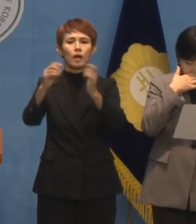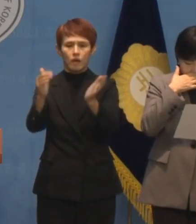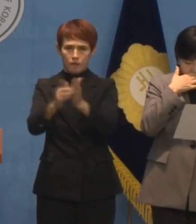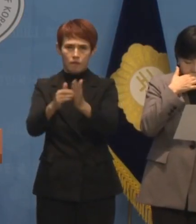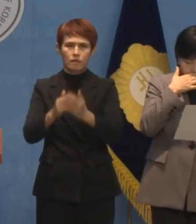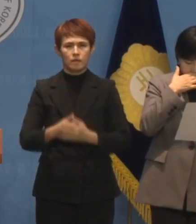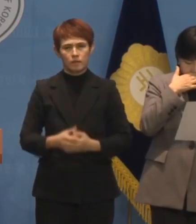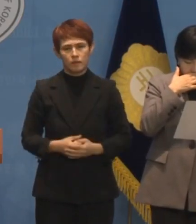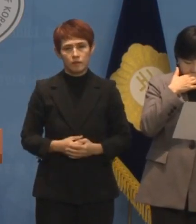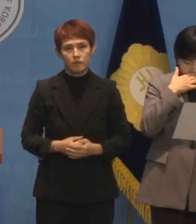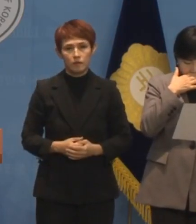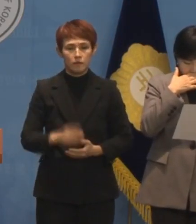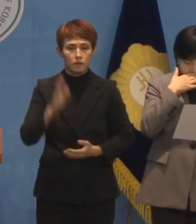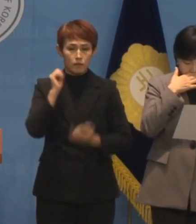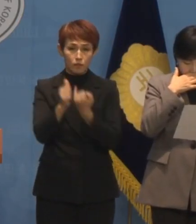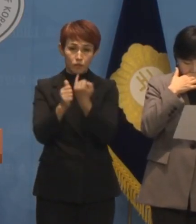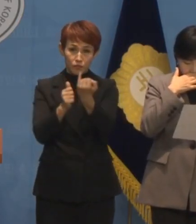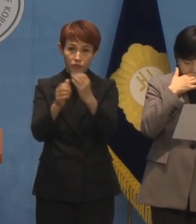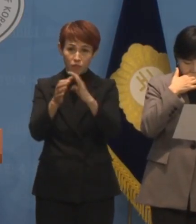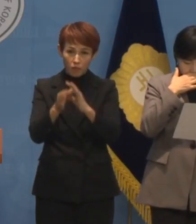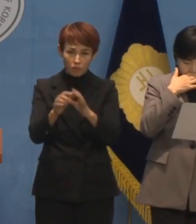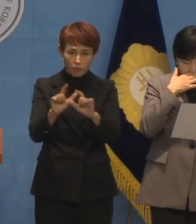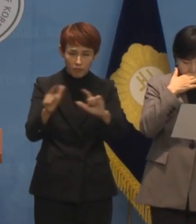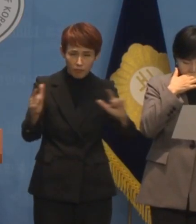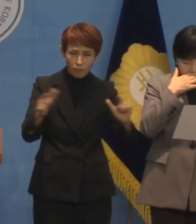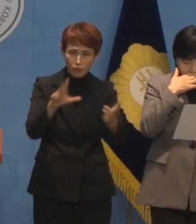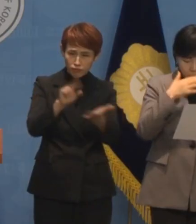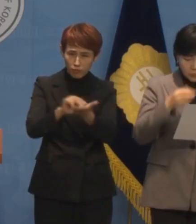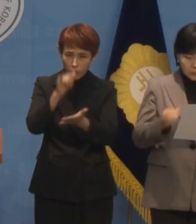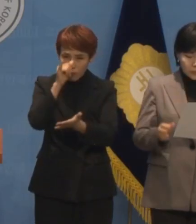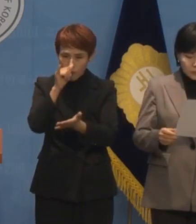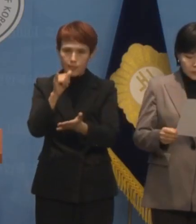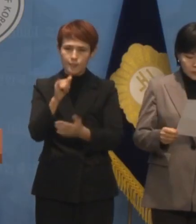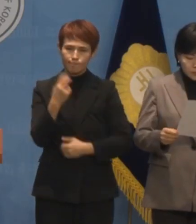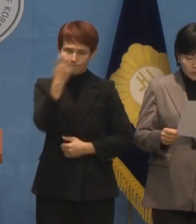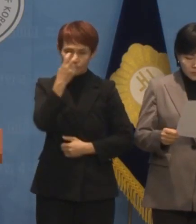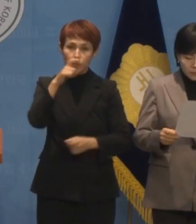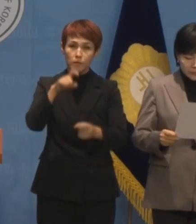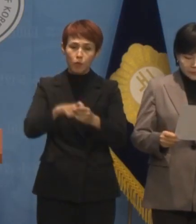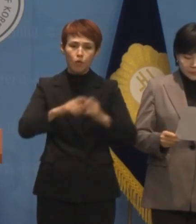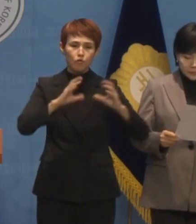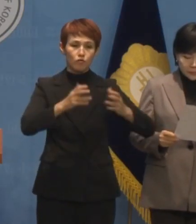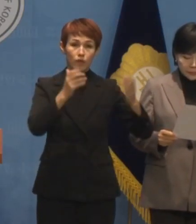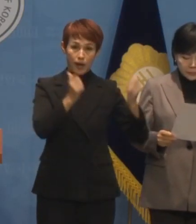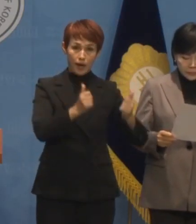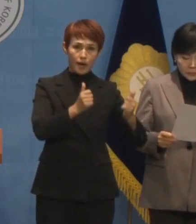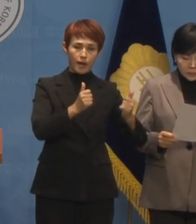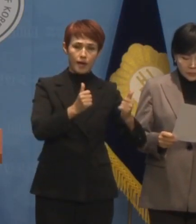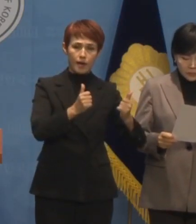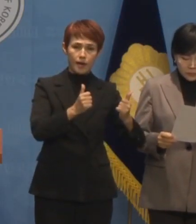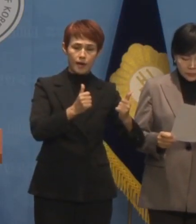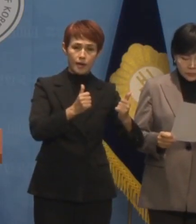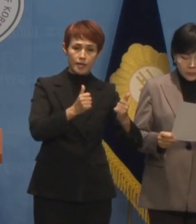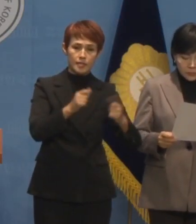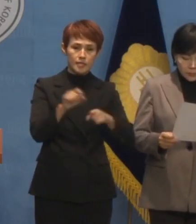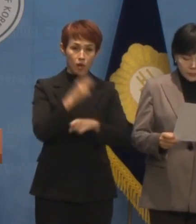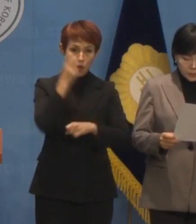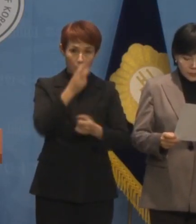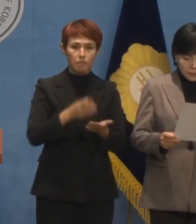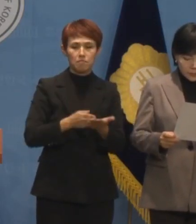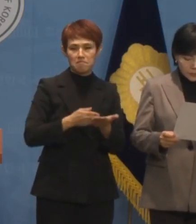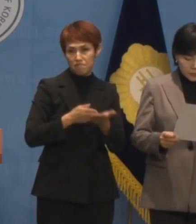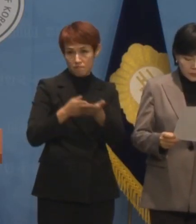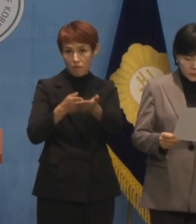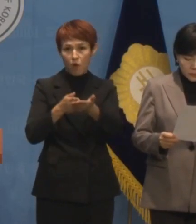있습니다. 김건희 관련 각종 의혹을 규명하기 위해서 국회가 발의한 국회특검법은 내재적